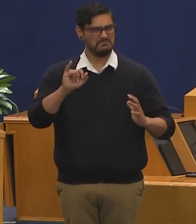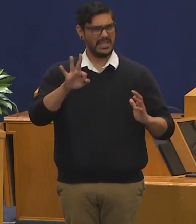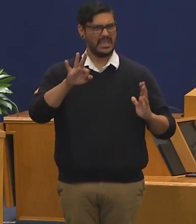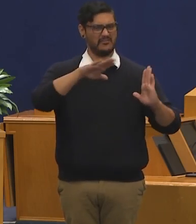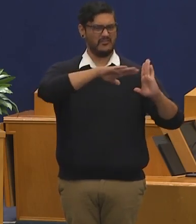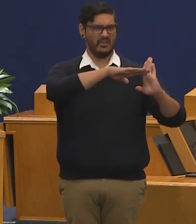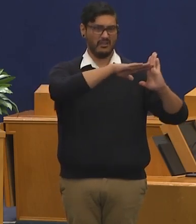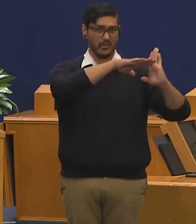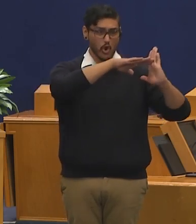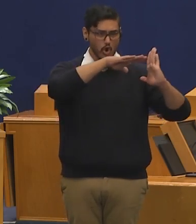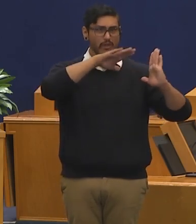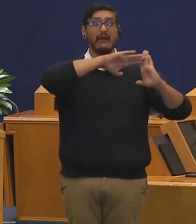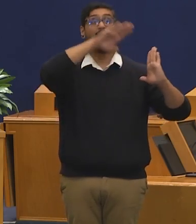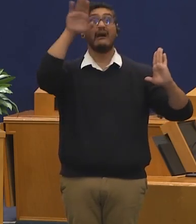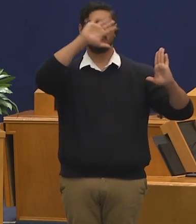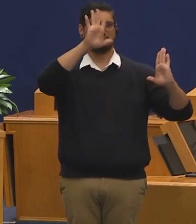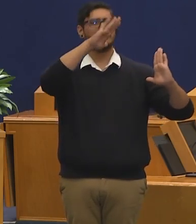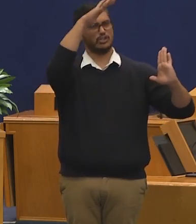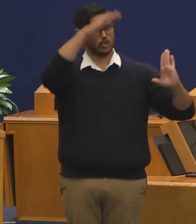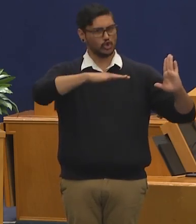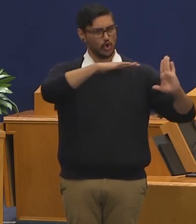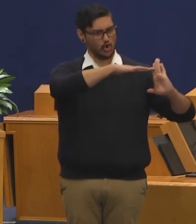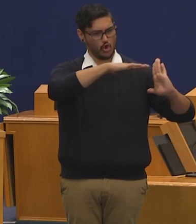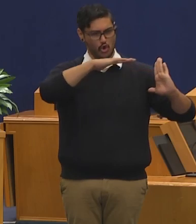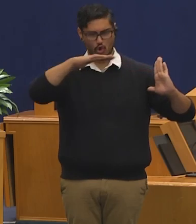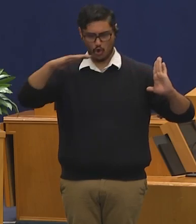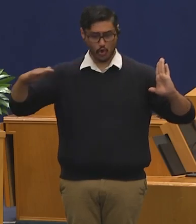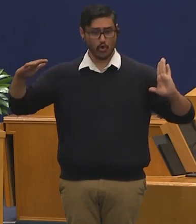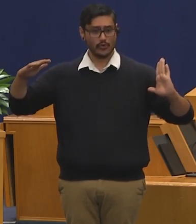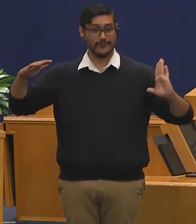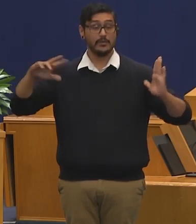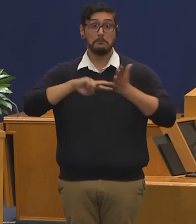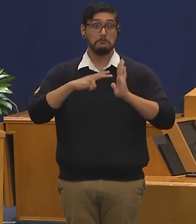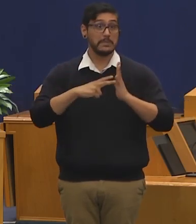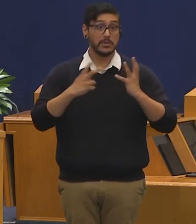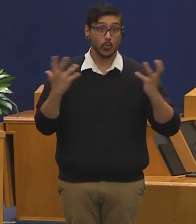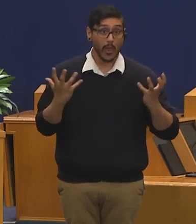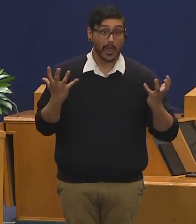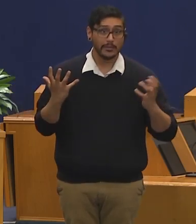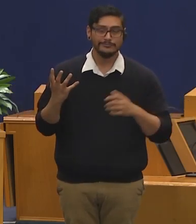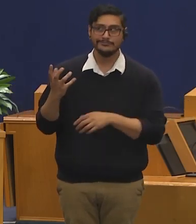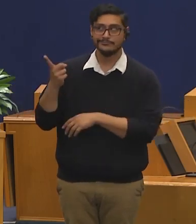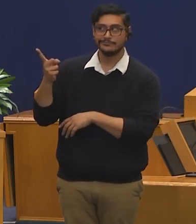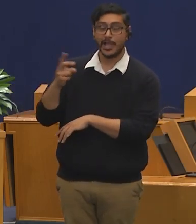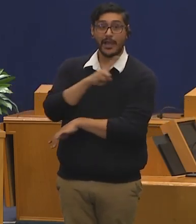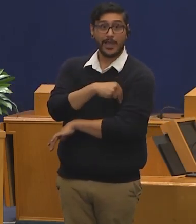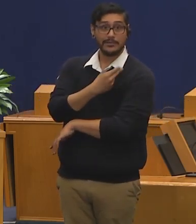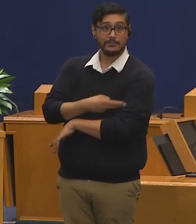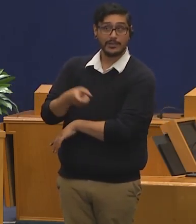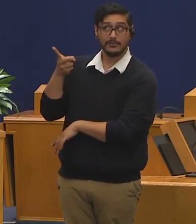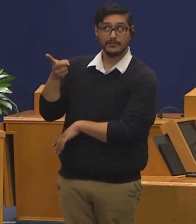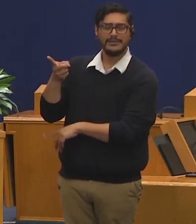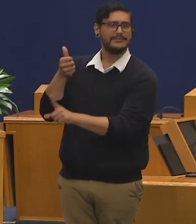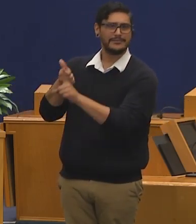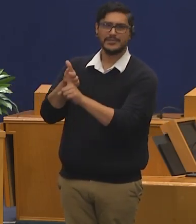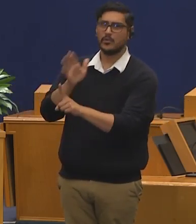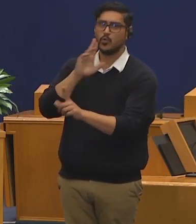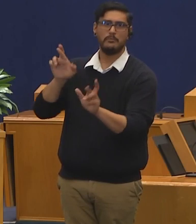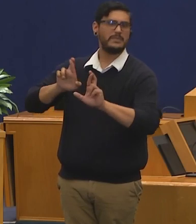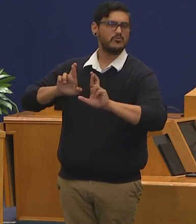hospitales tengan suficiente tiempo para preparar todo lo que necesitan para cuidar a las personas